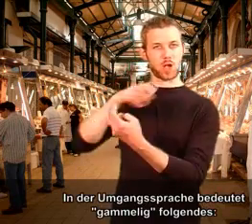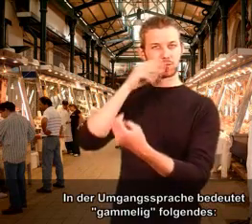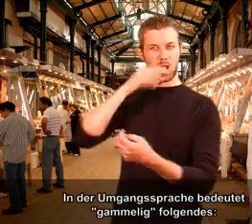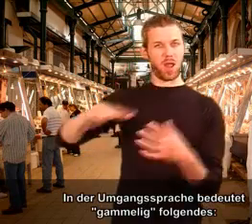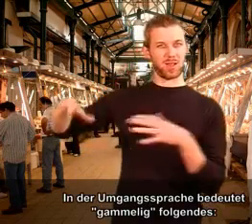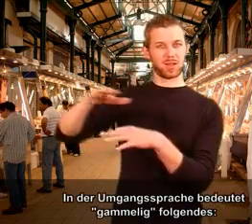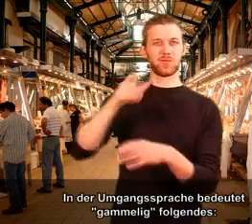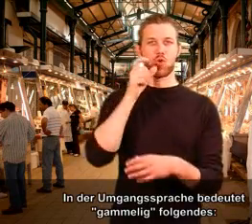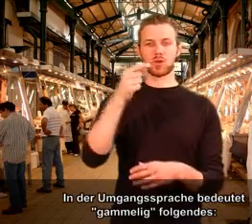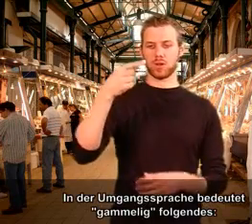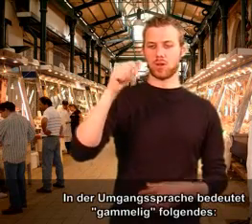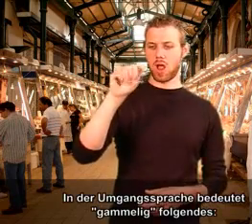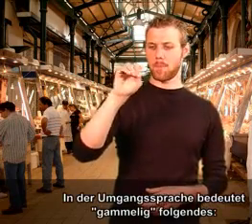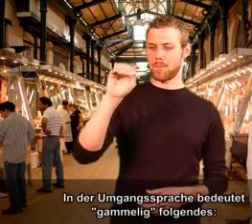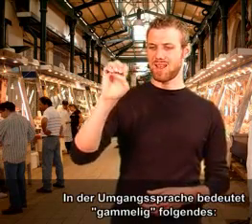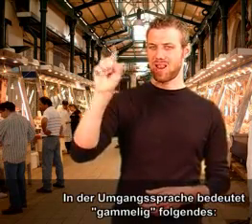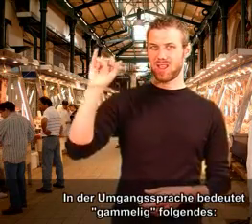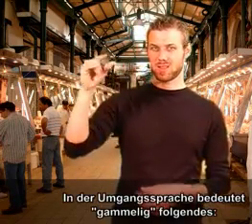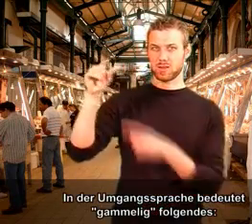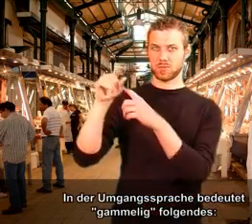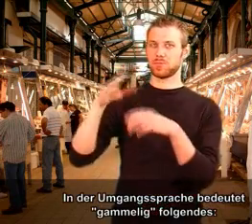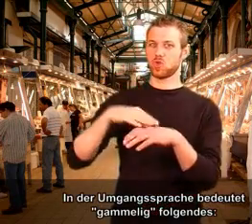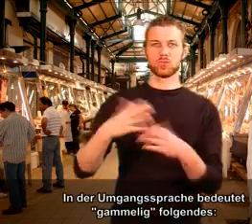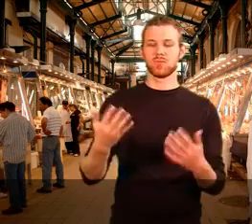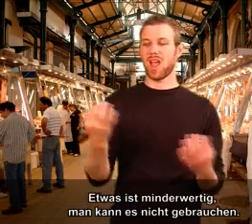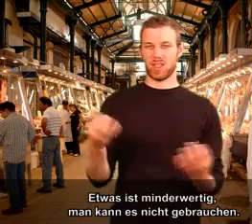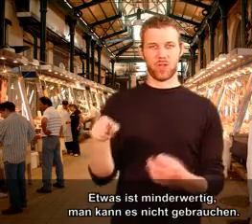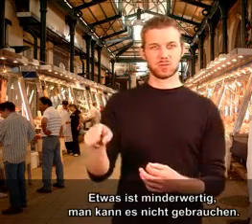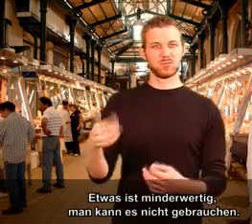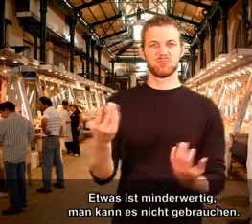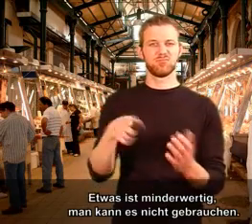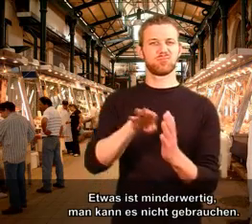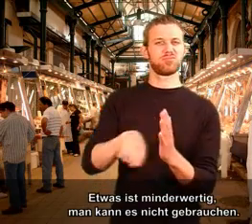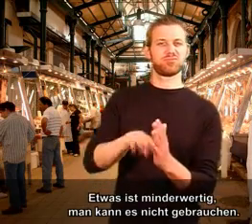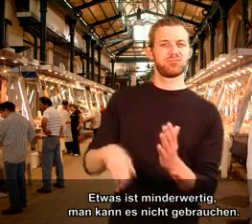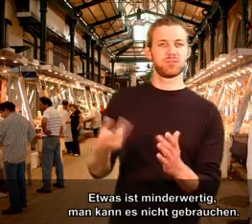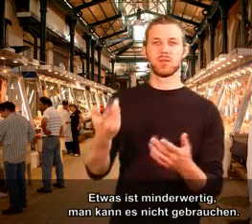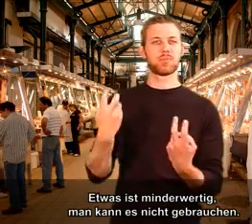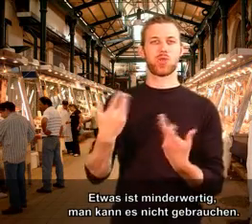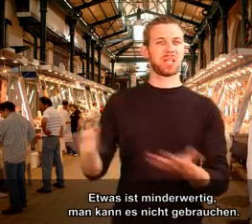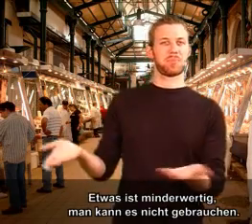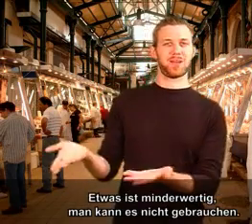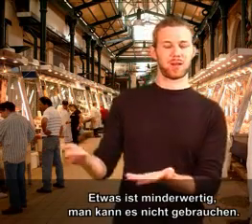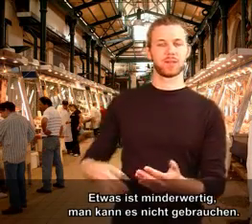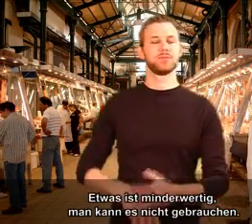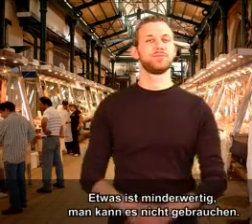In der Umgangssprache bedeutet gammelig folgendes. Etwas ist minderwertig, man kann es nicht gebrauchen.